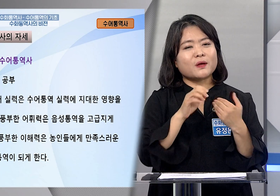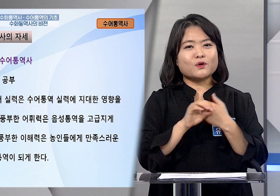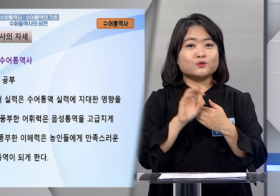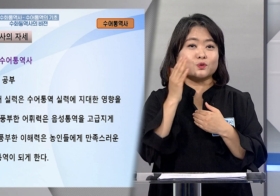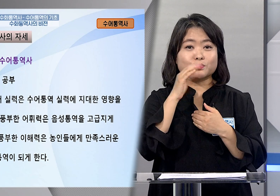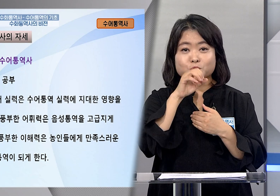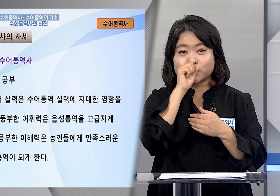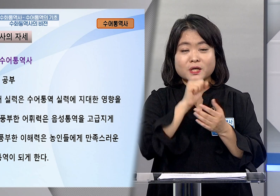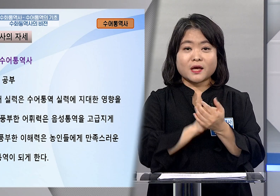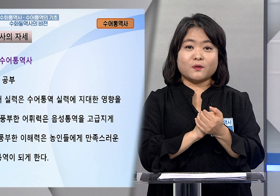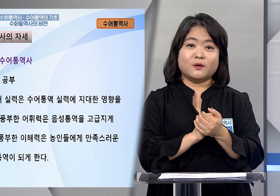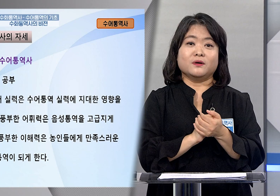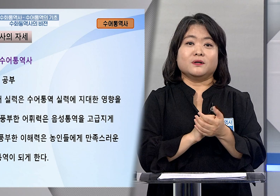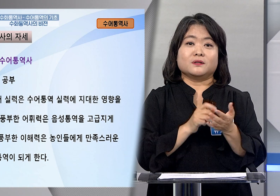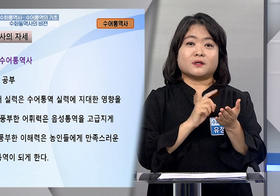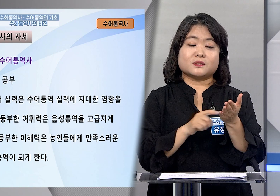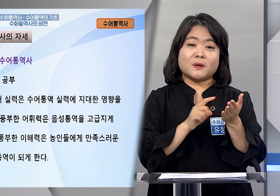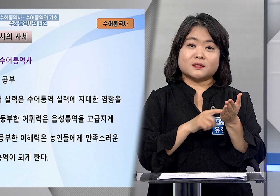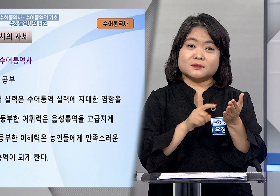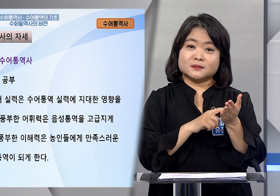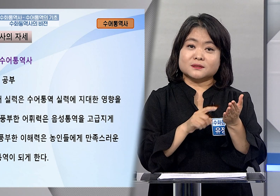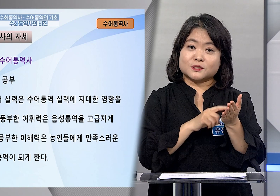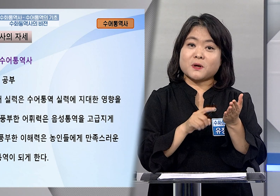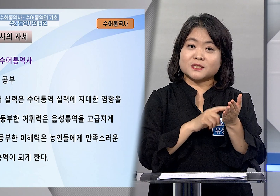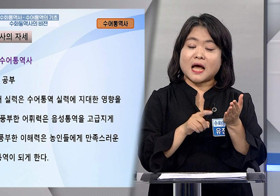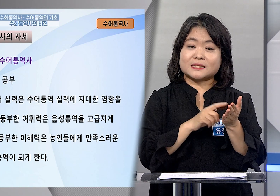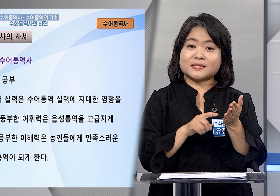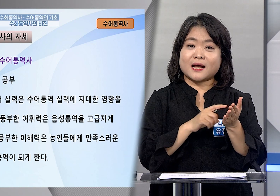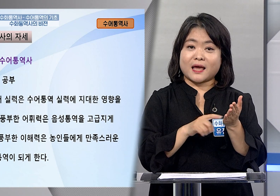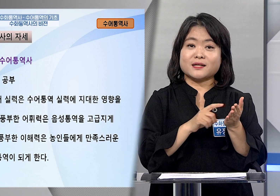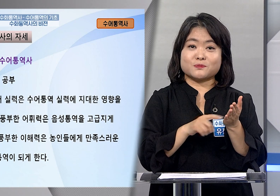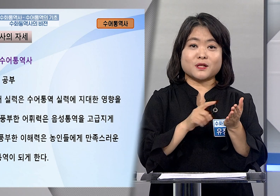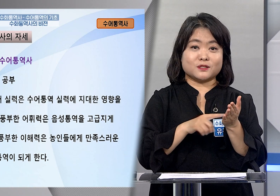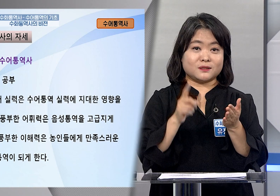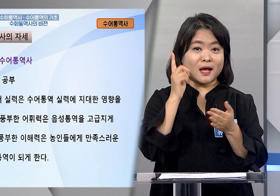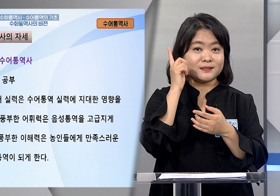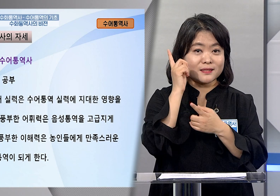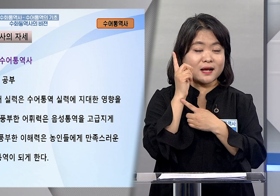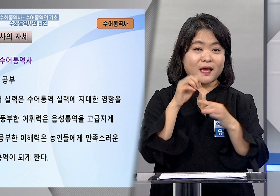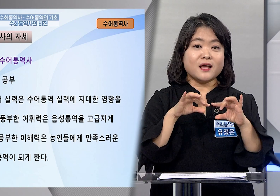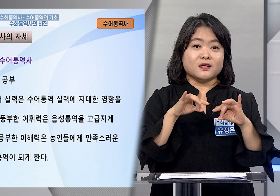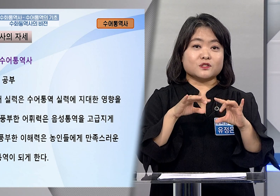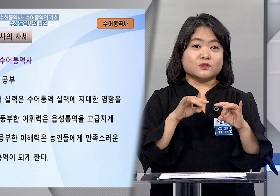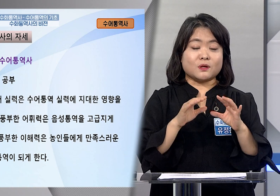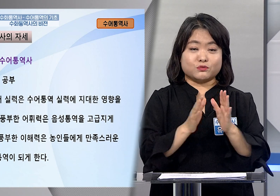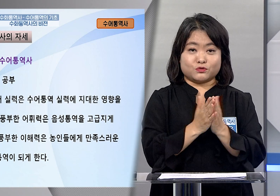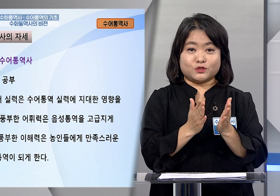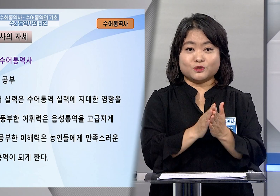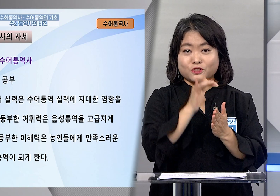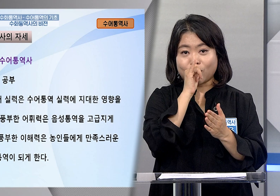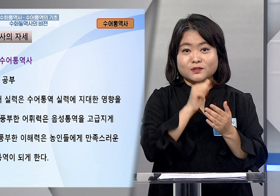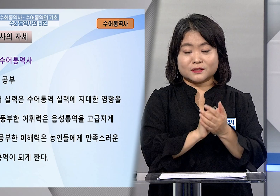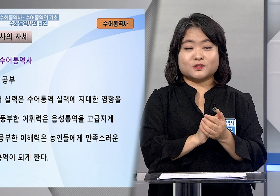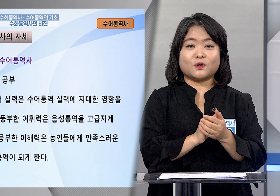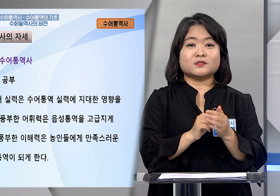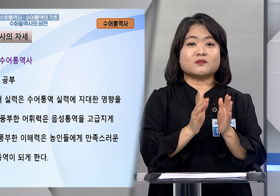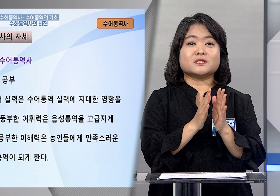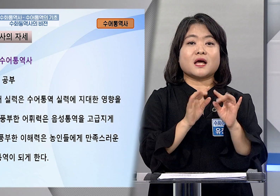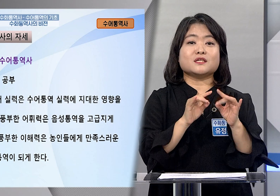어렵다면 요즘은 좋잖아요. 이게 스마트한 세상에 전자북도 있고요. 그렇죠? 전자